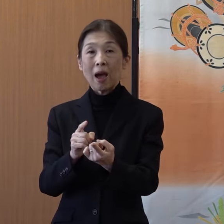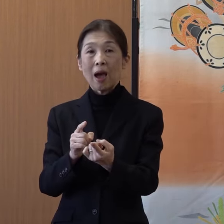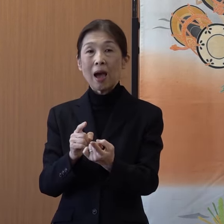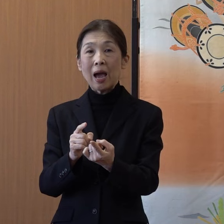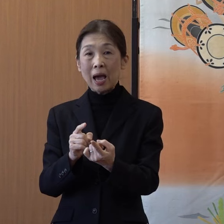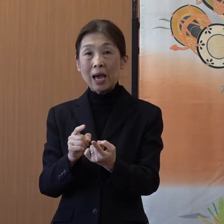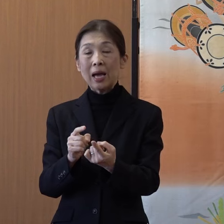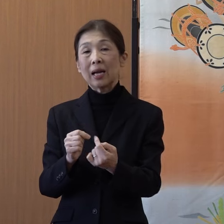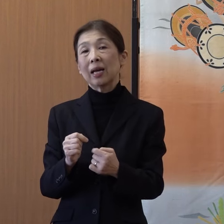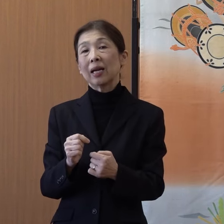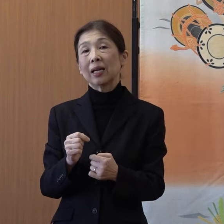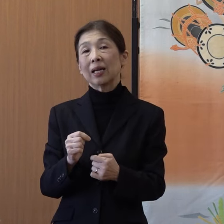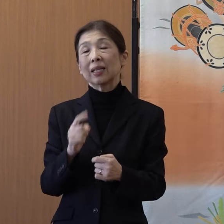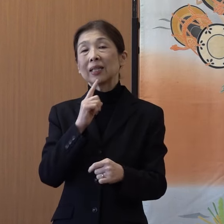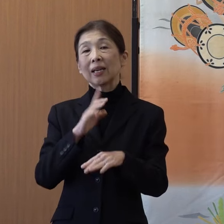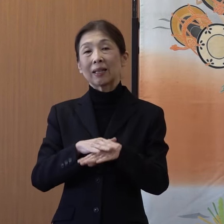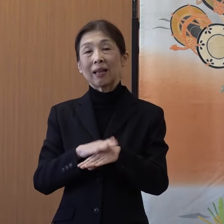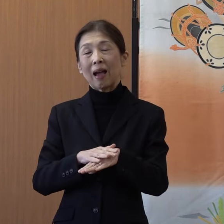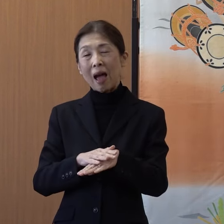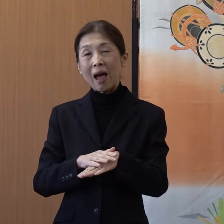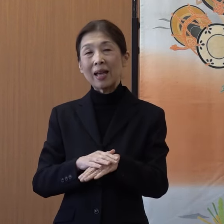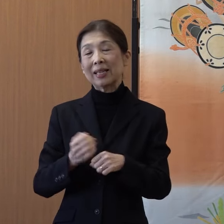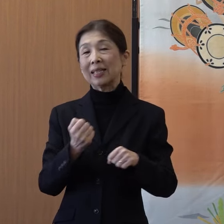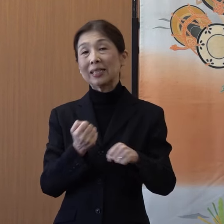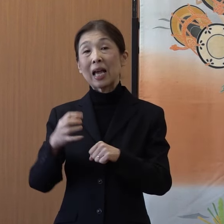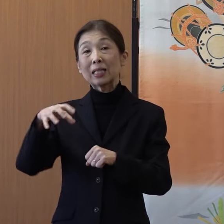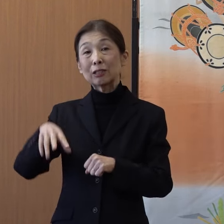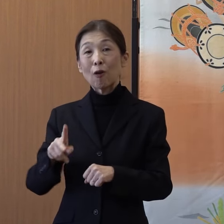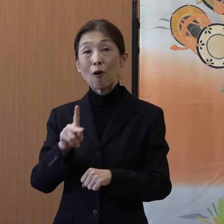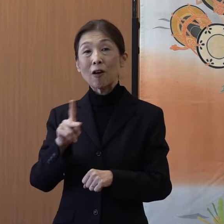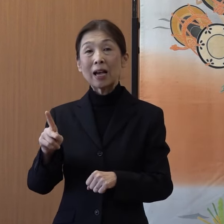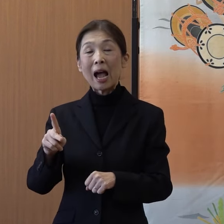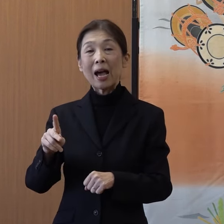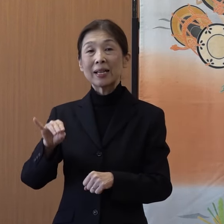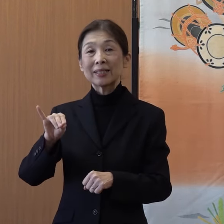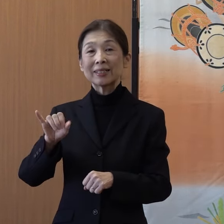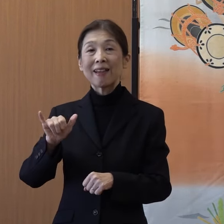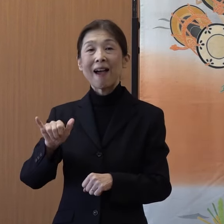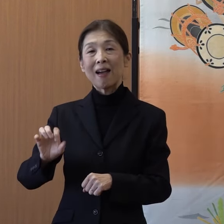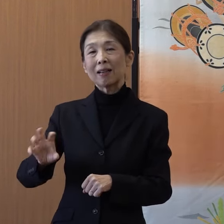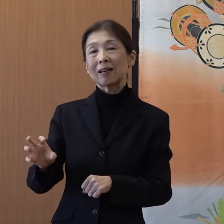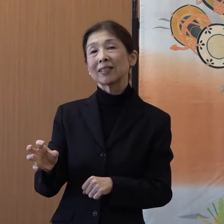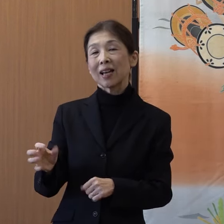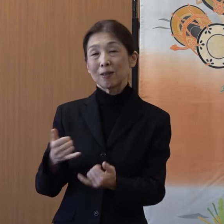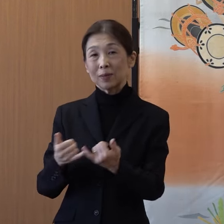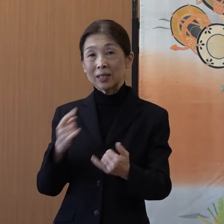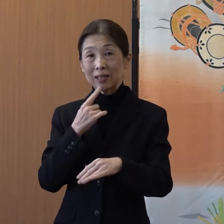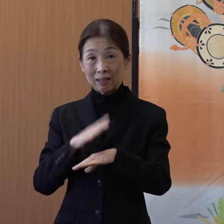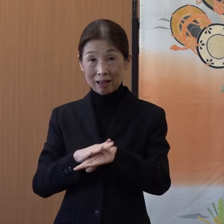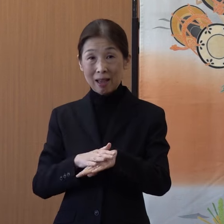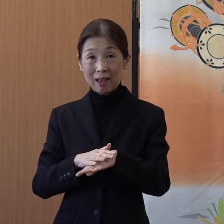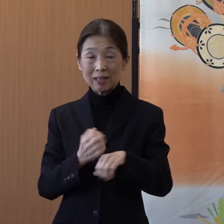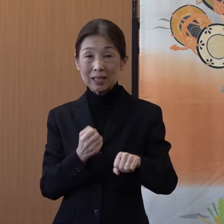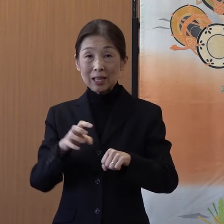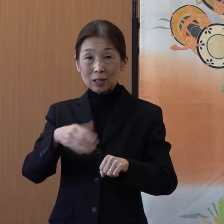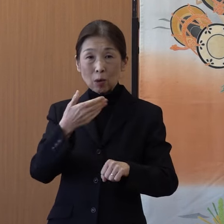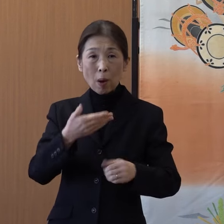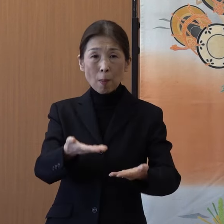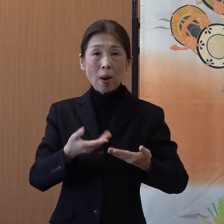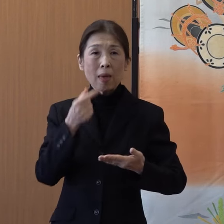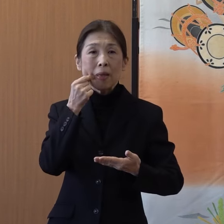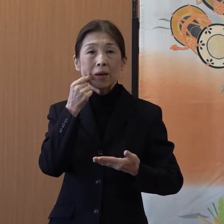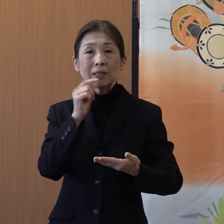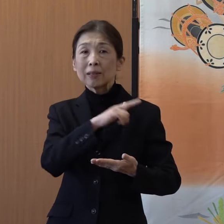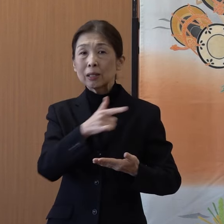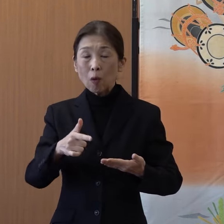難所ガチャとか、まあ、そのご飯が出る出ない避難所があったりとかっていうので一時期話題とかになったりしました